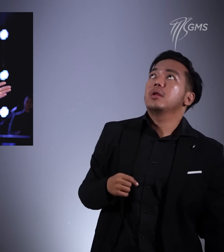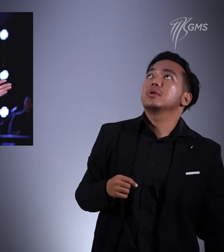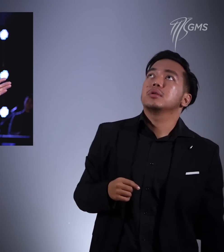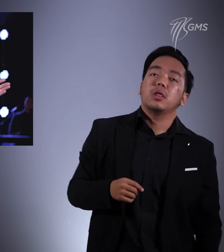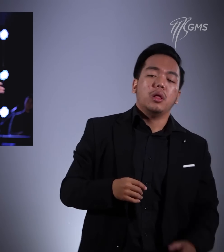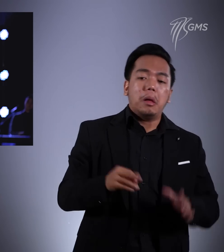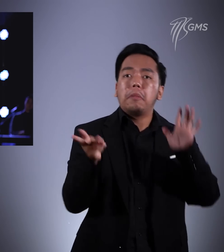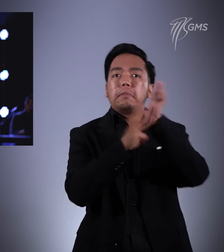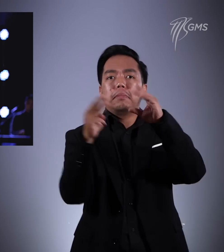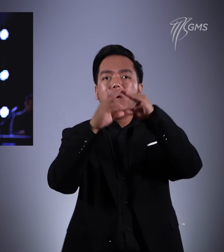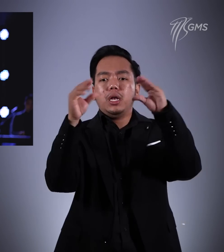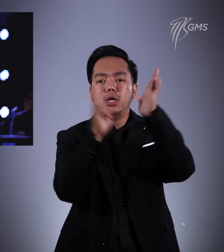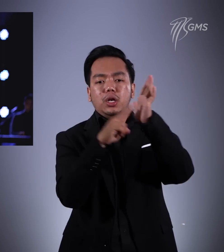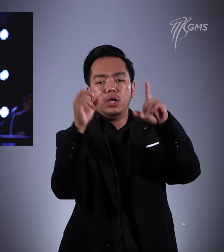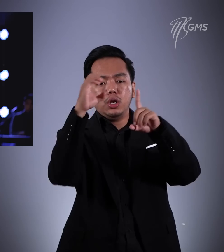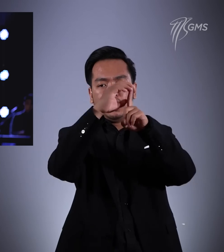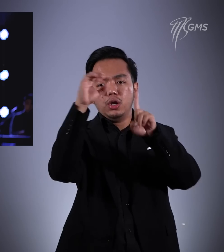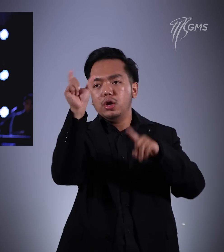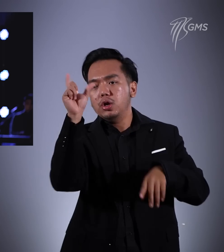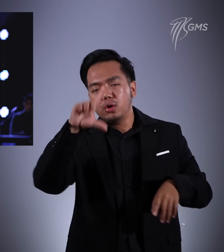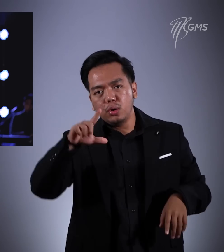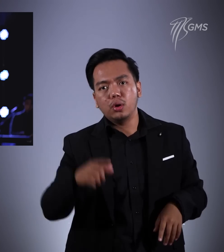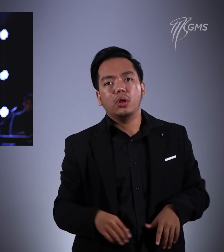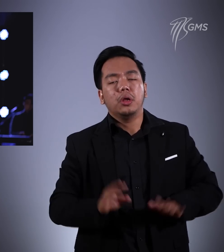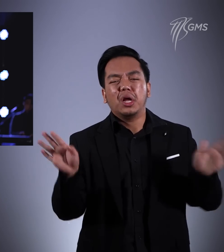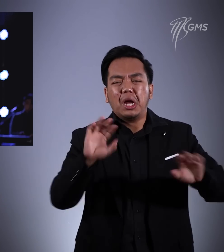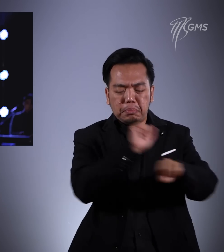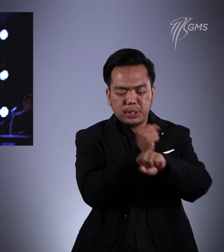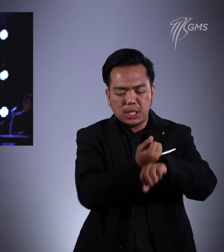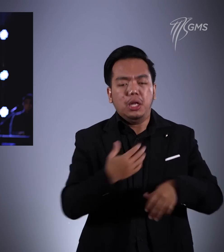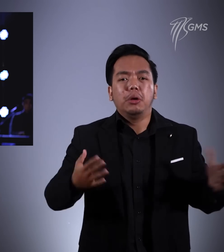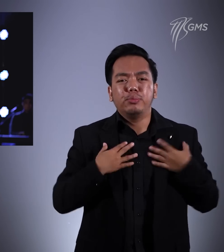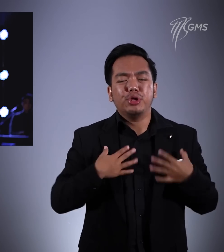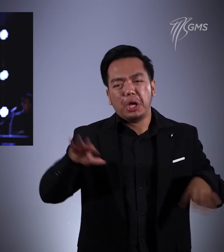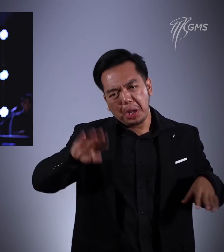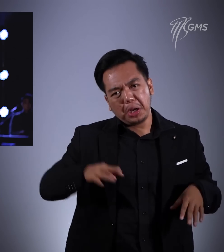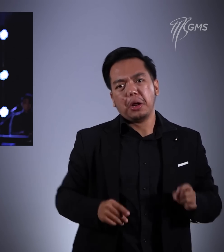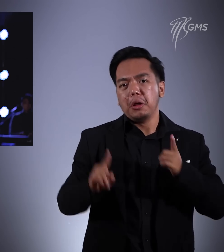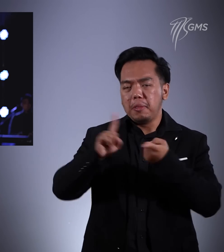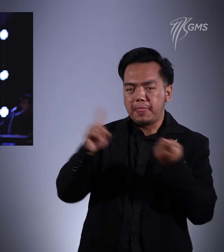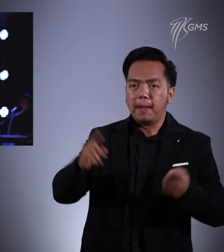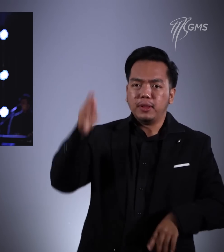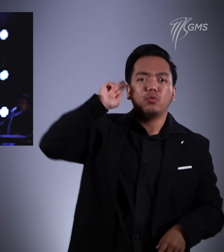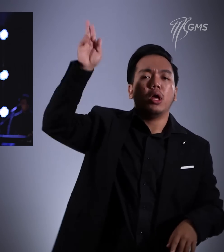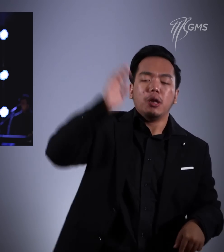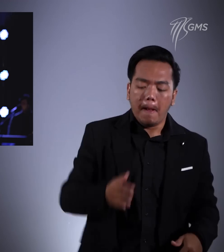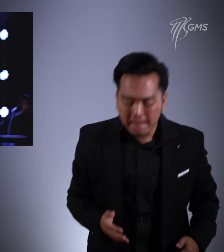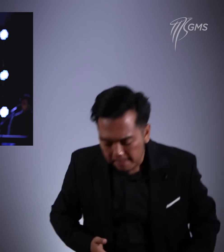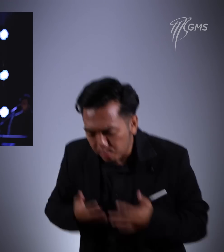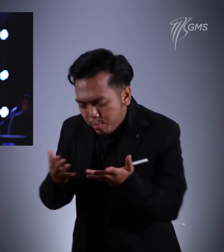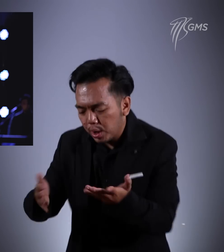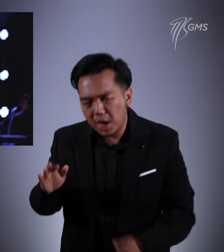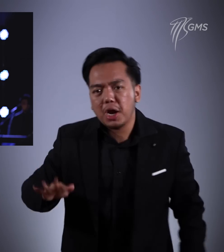sesuatu. Tapi Tuhan berkata seperti bintang keturunan. Saya akan pikirkan tentang rasul-rasul di perjanjian